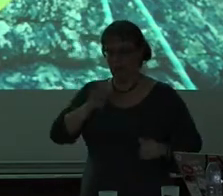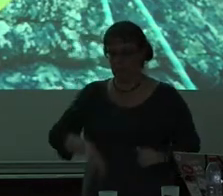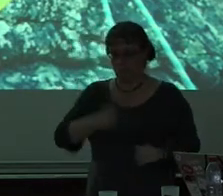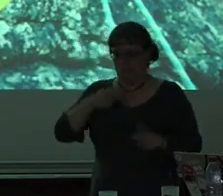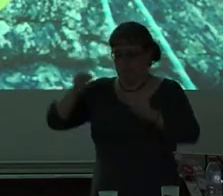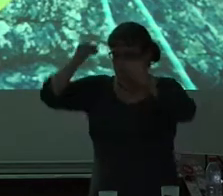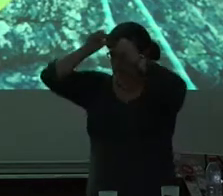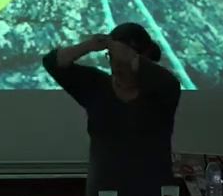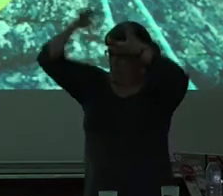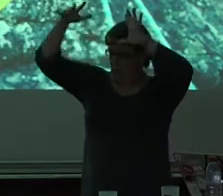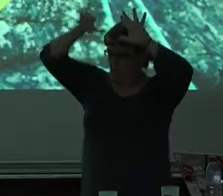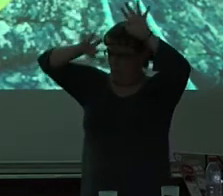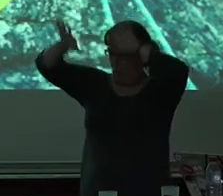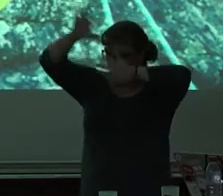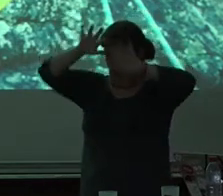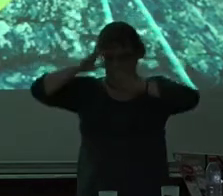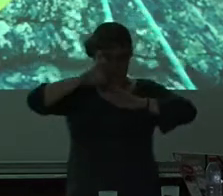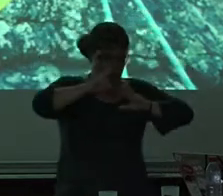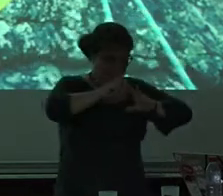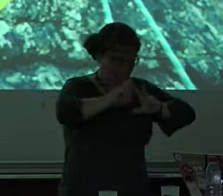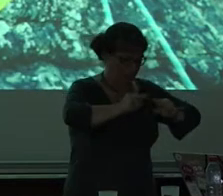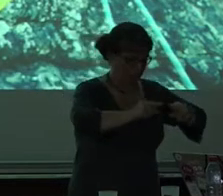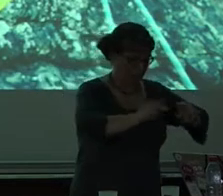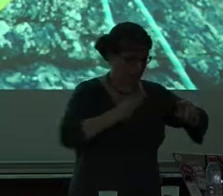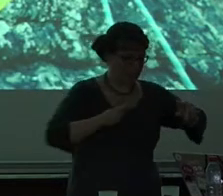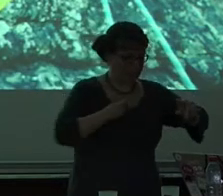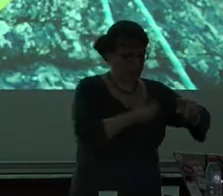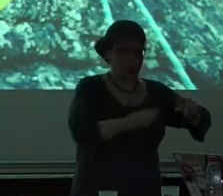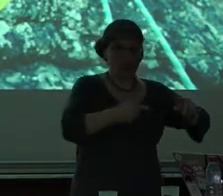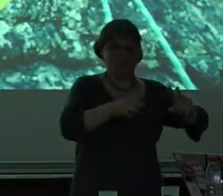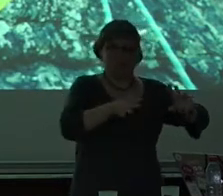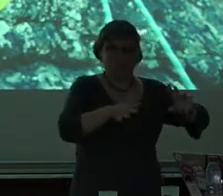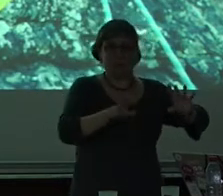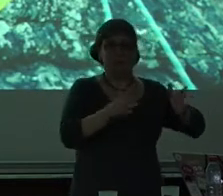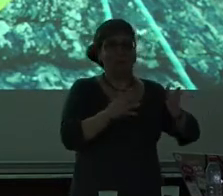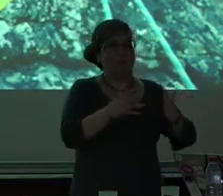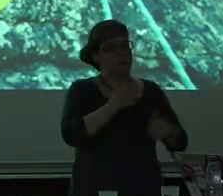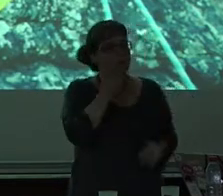soi. Donc en fait, faire un peu des erreurs. Mais ça, on y reviendra.